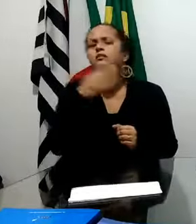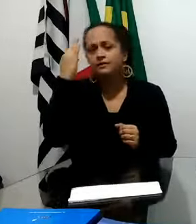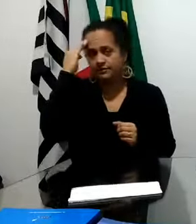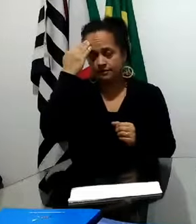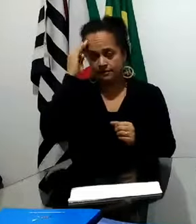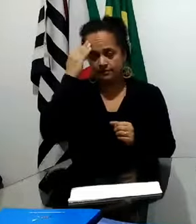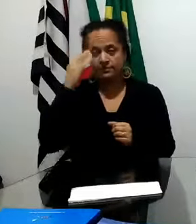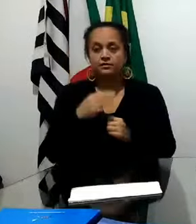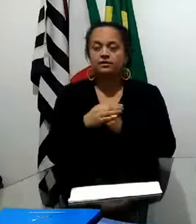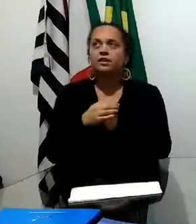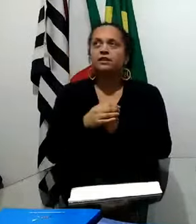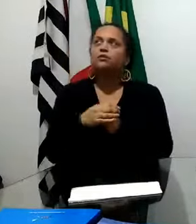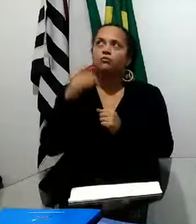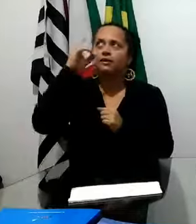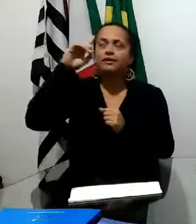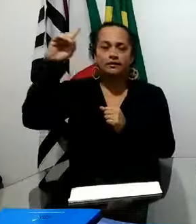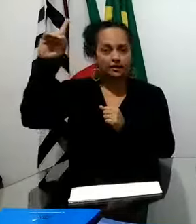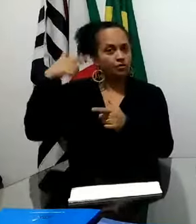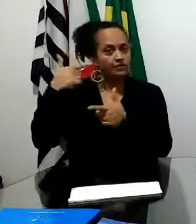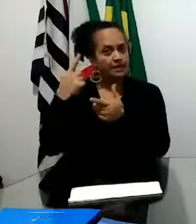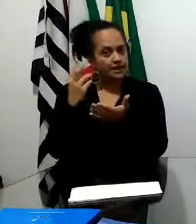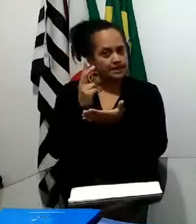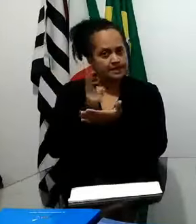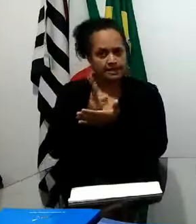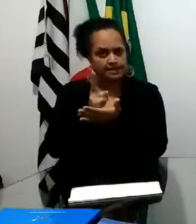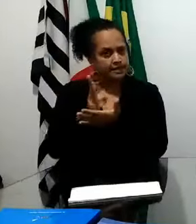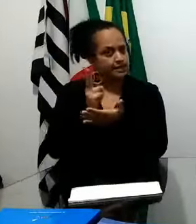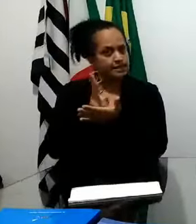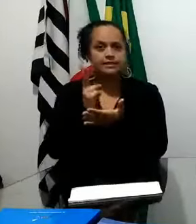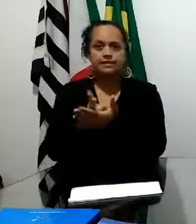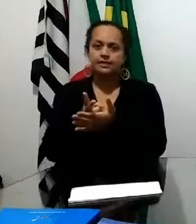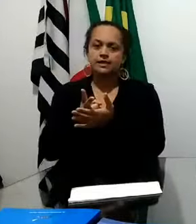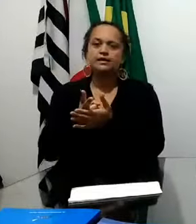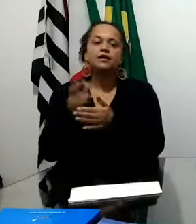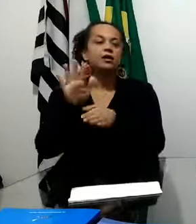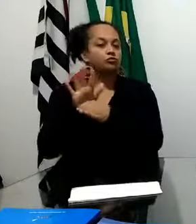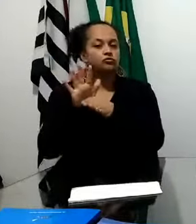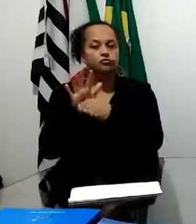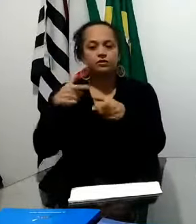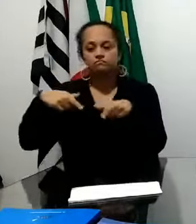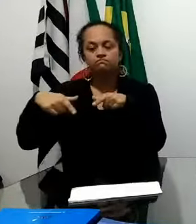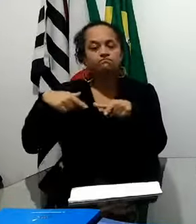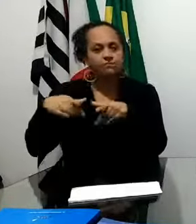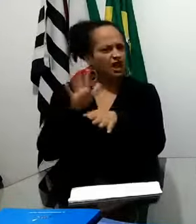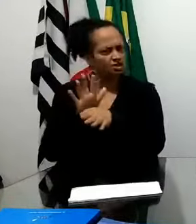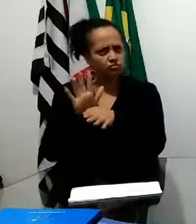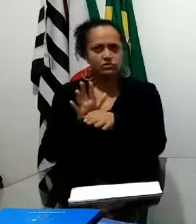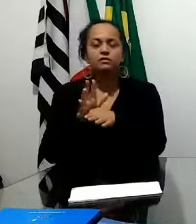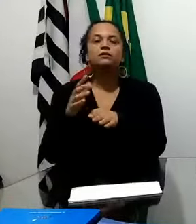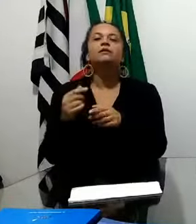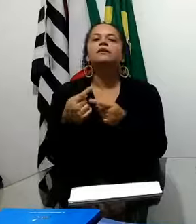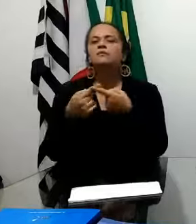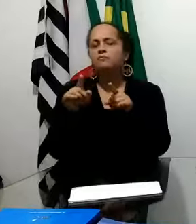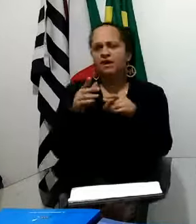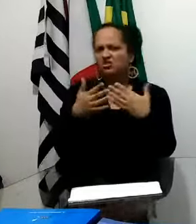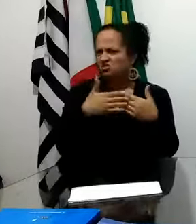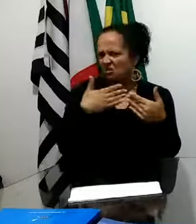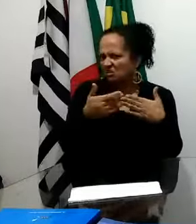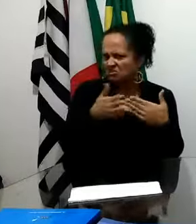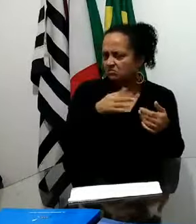trabalha em todo o tempo. Mas ele não trabalha de maneira aleatória. Deus trabalha com um propósito.